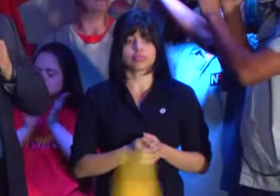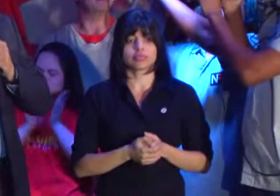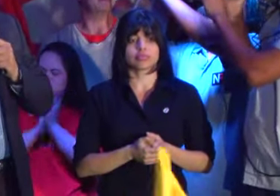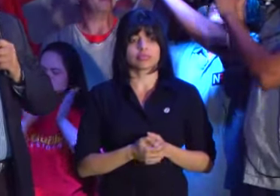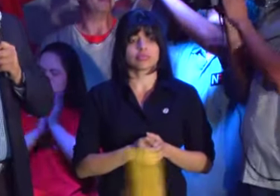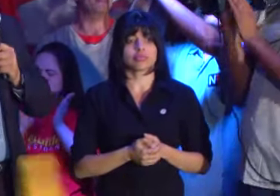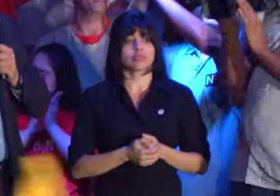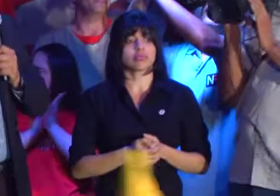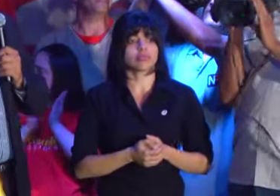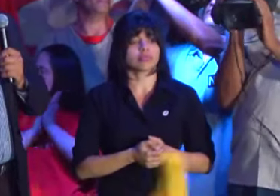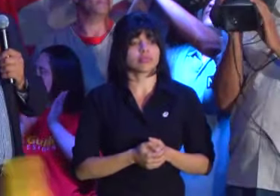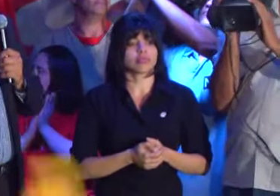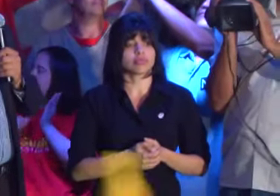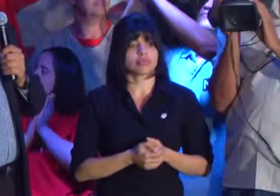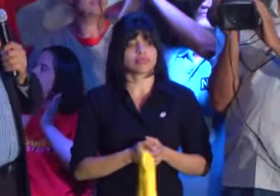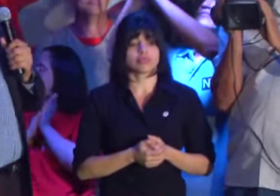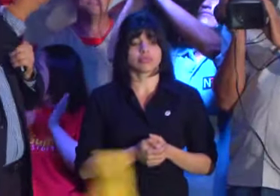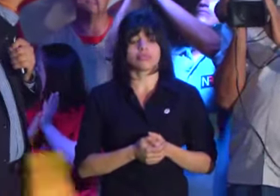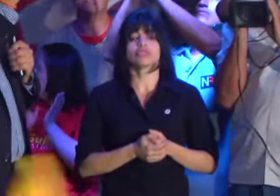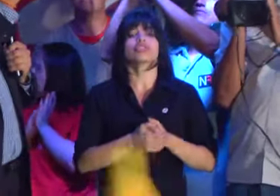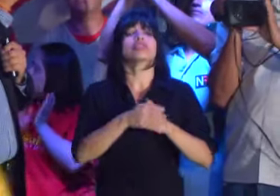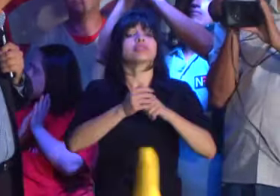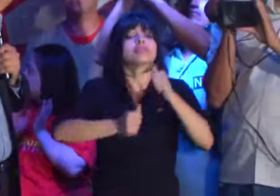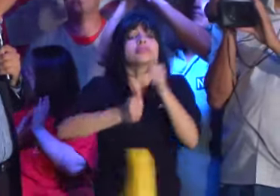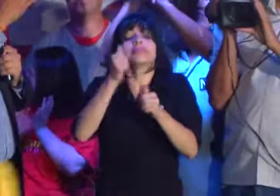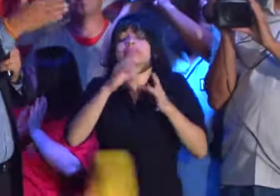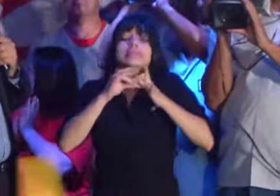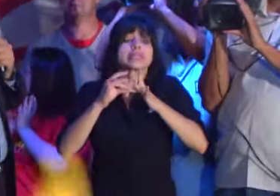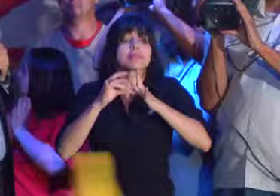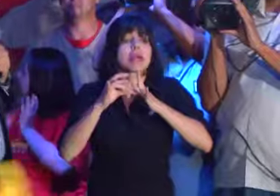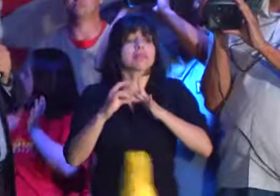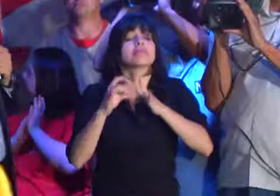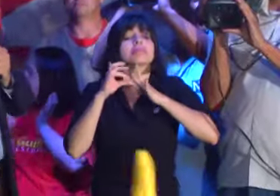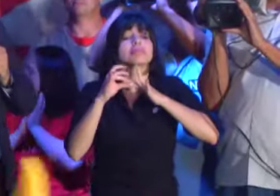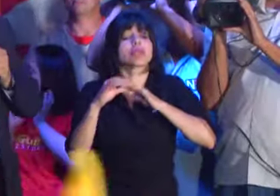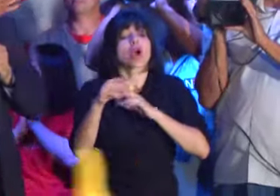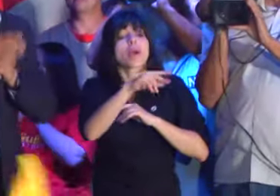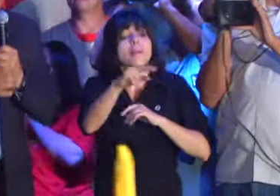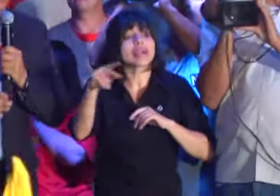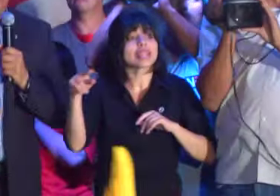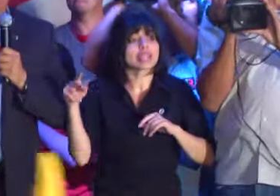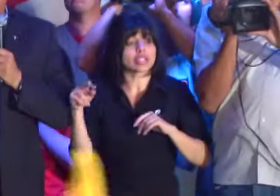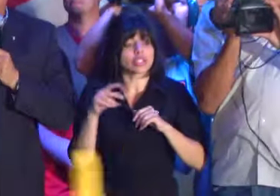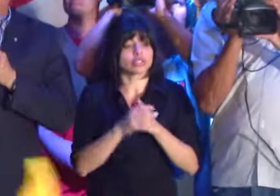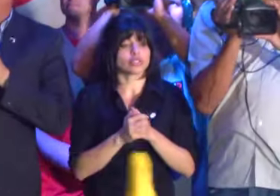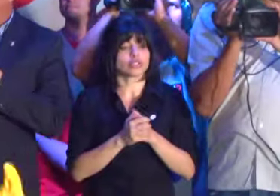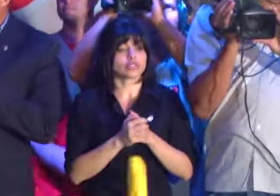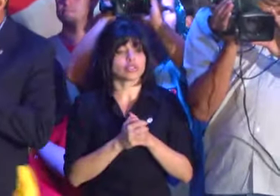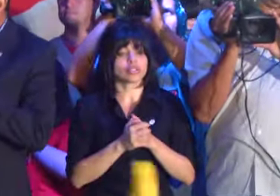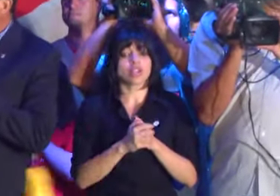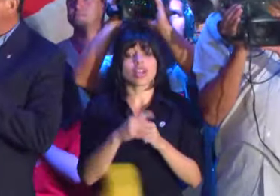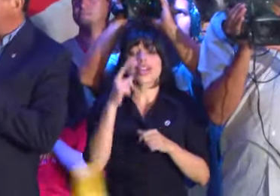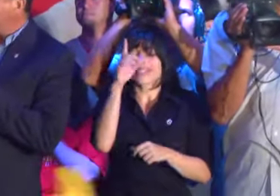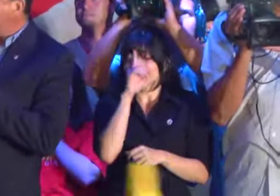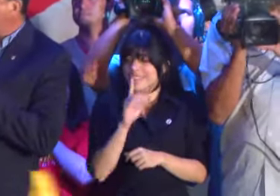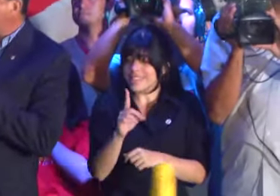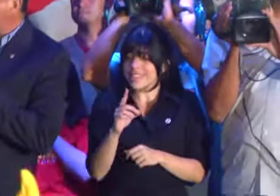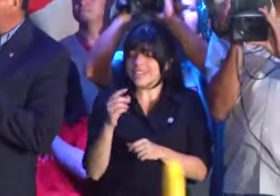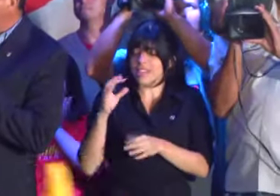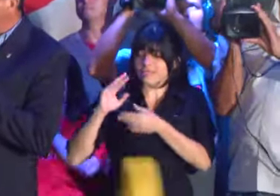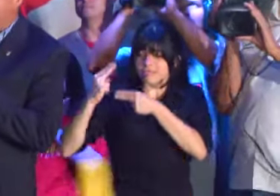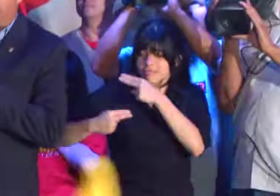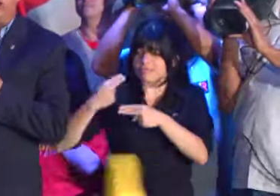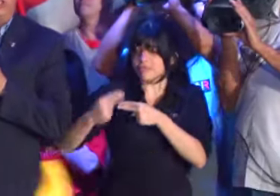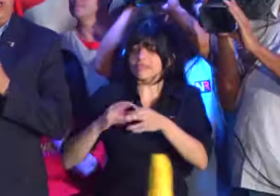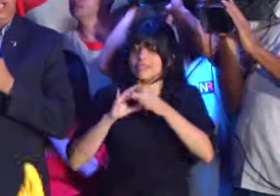Y que somos, sobre todo, compañeras y compañeros, las dignas herederas